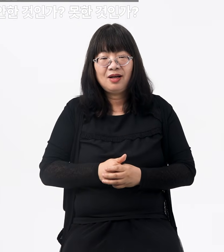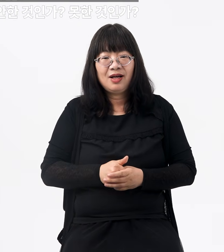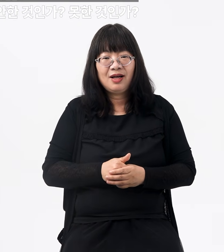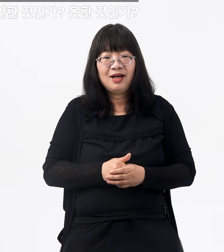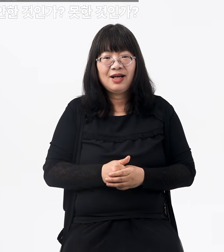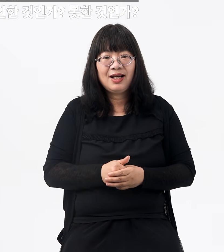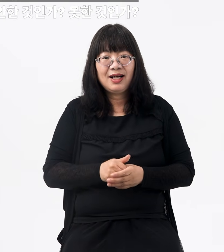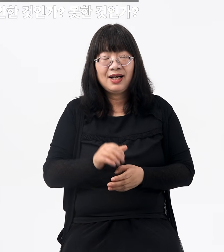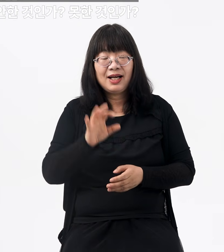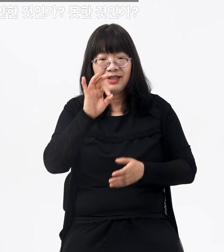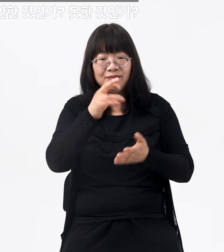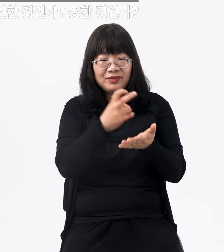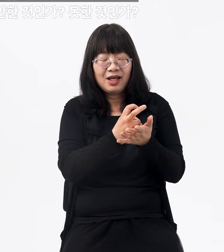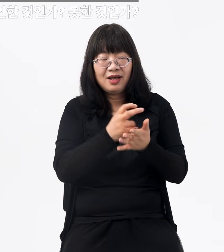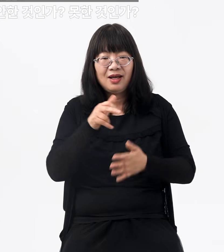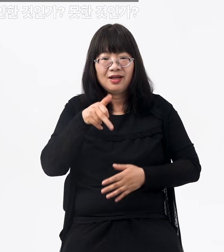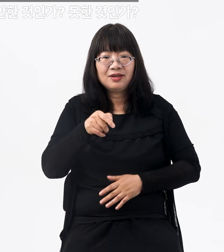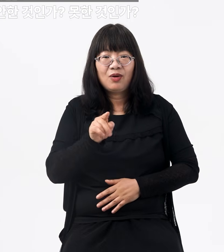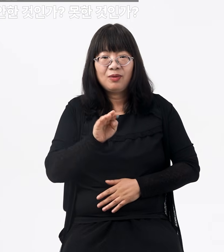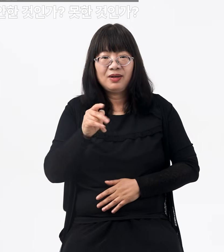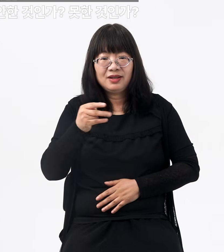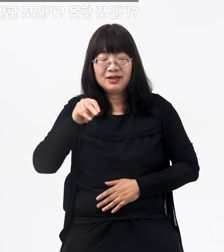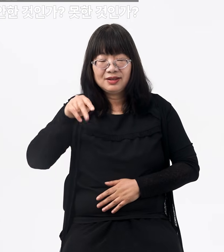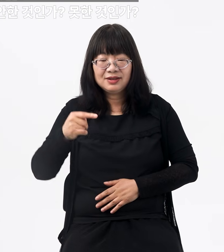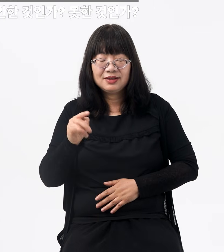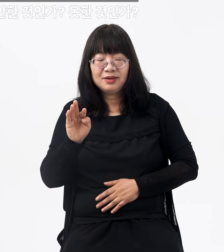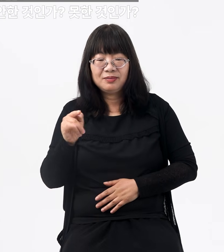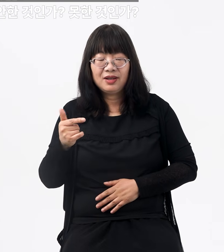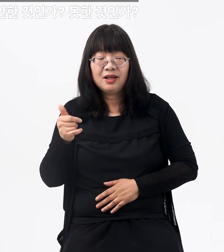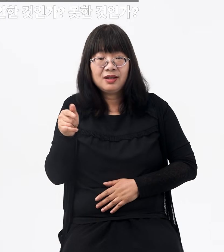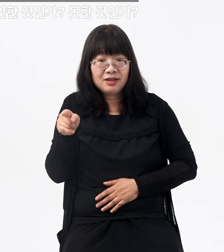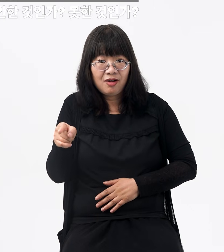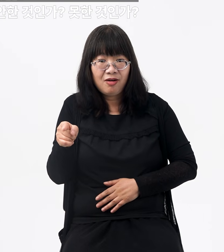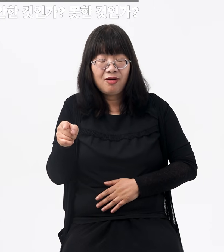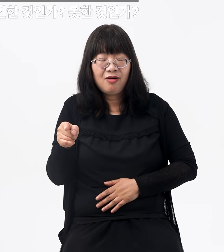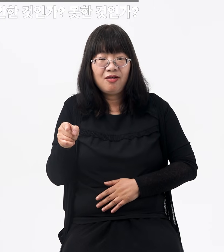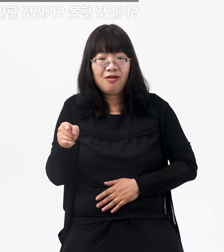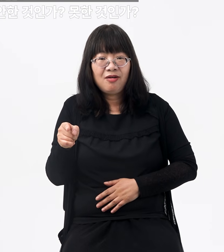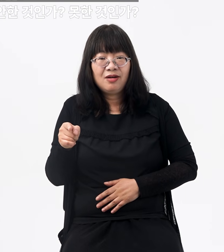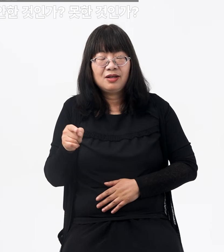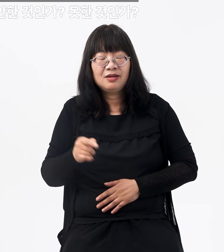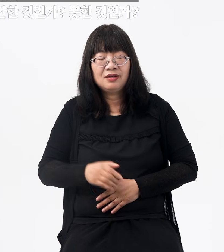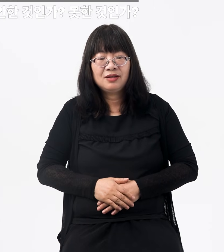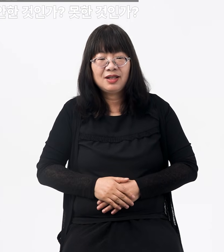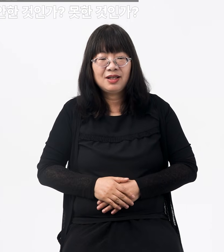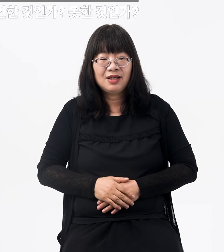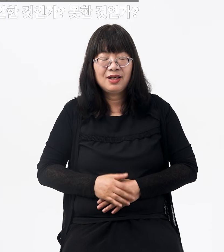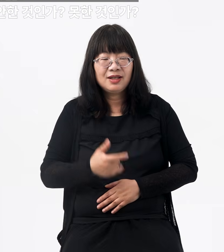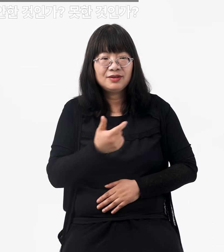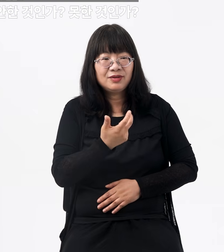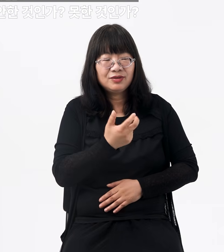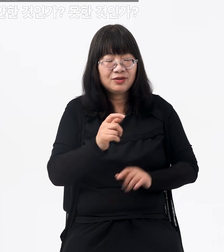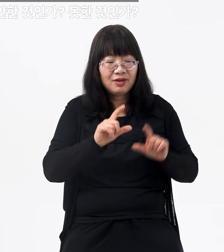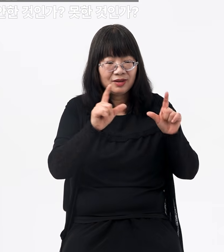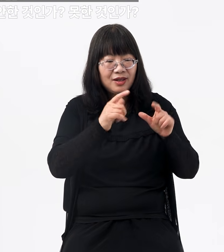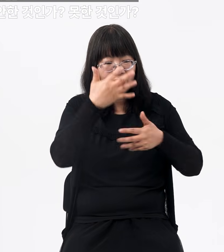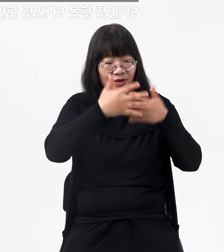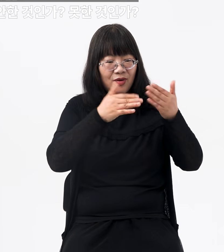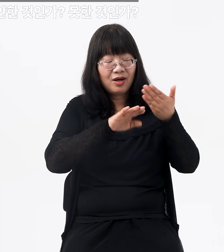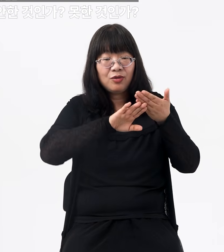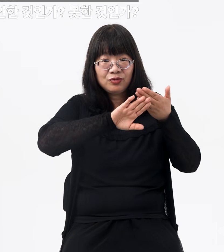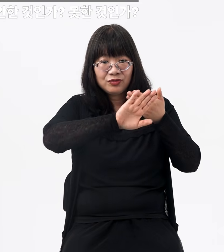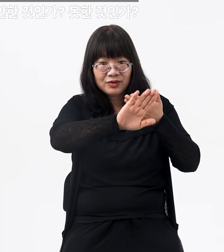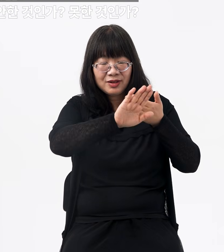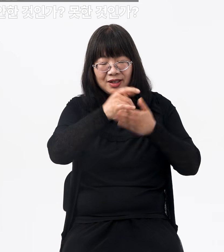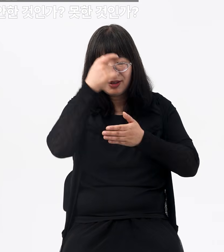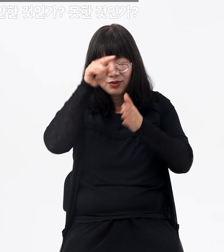코바디스, 뭐 배너 이런 영화 60년대 70년대 영화 이후에